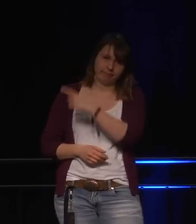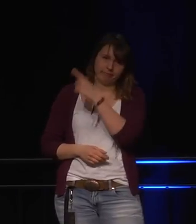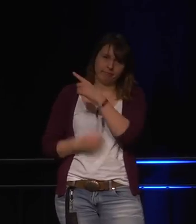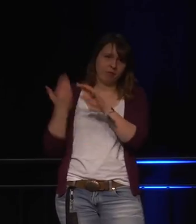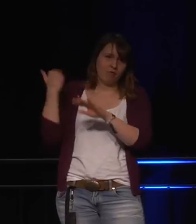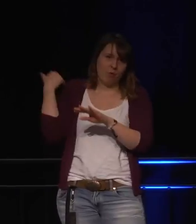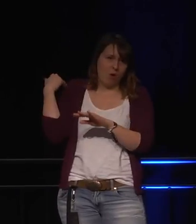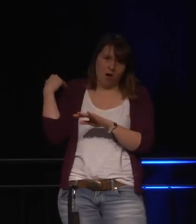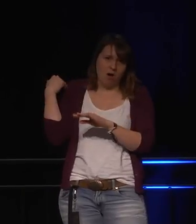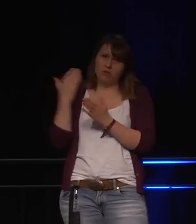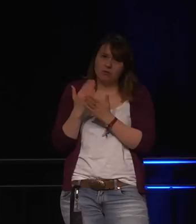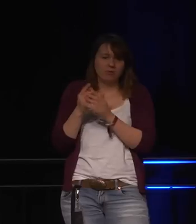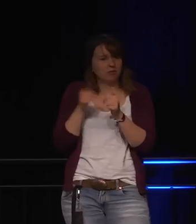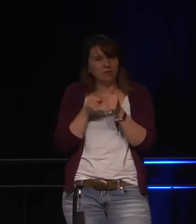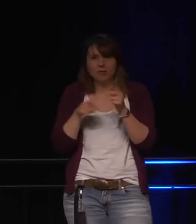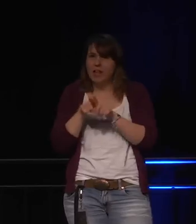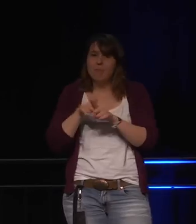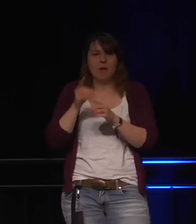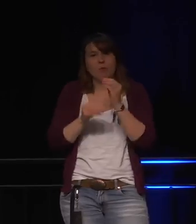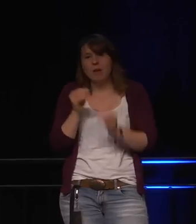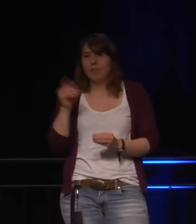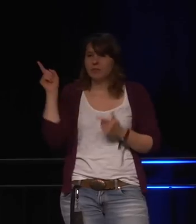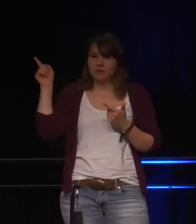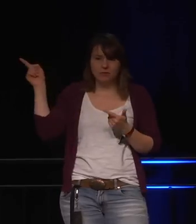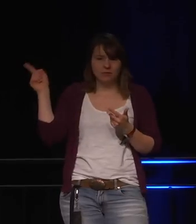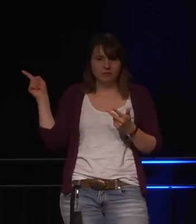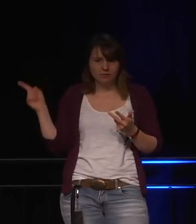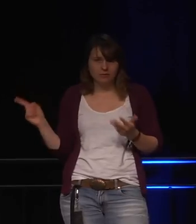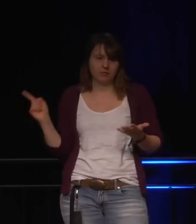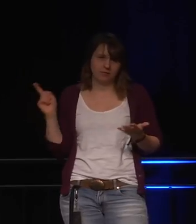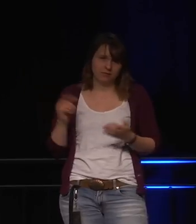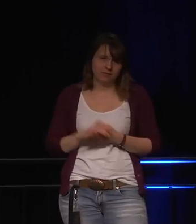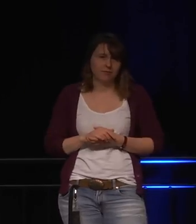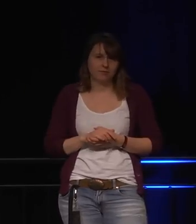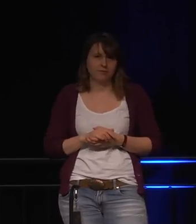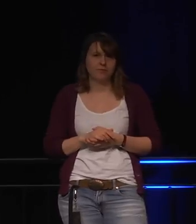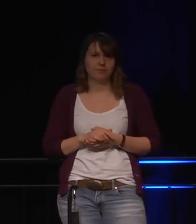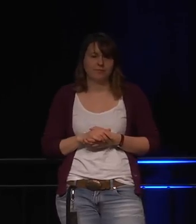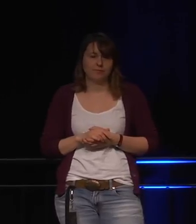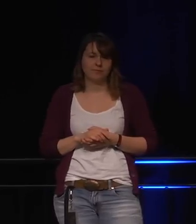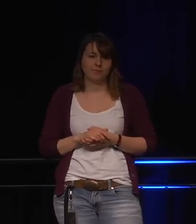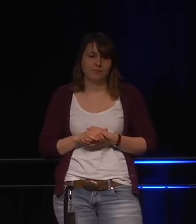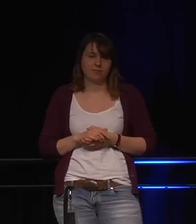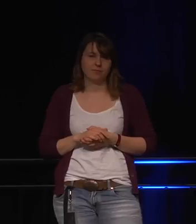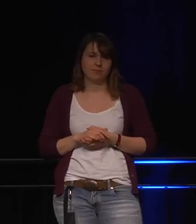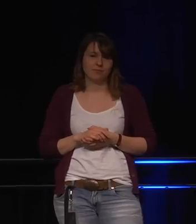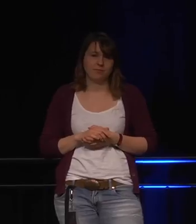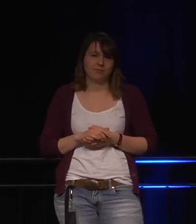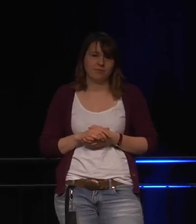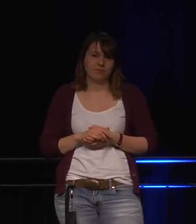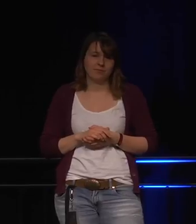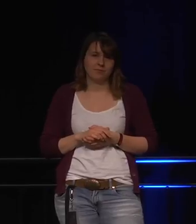Así que, ¿qué es el problema? Bueno, pues los que conocemos, contraseñas